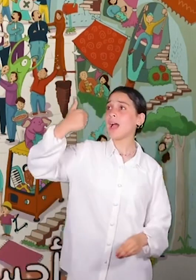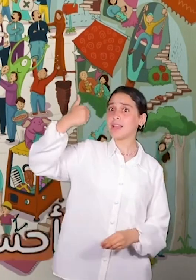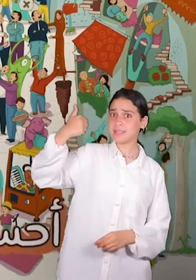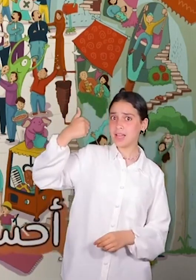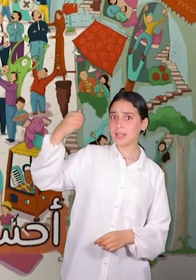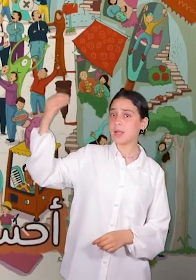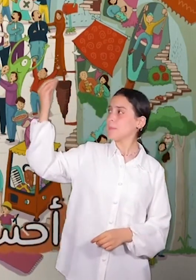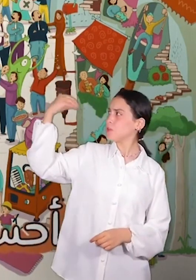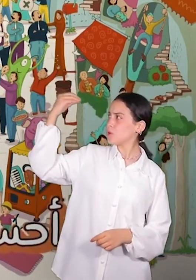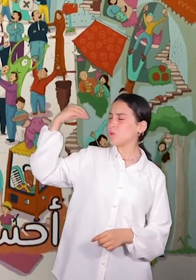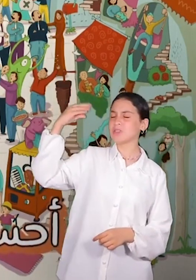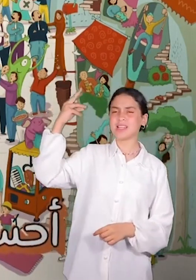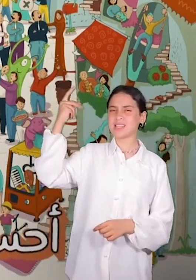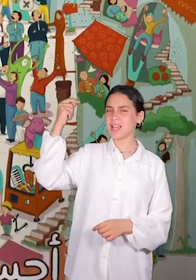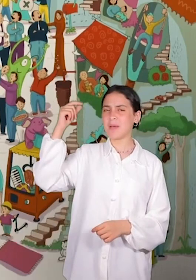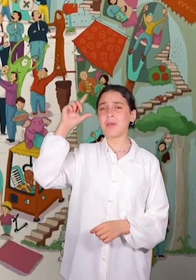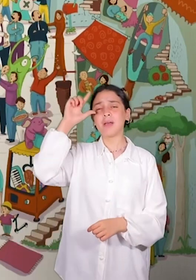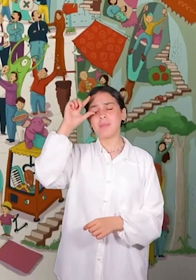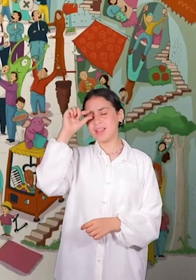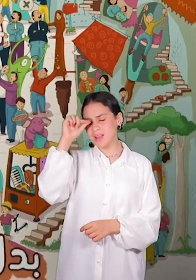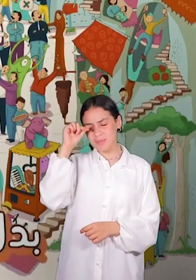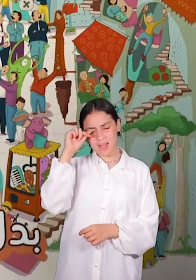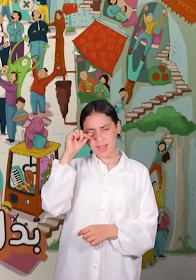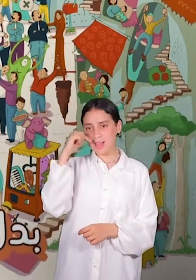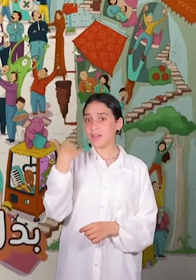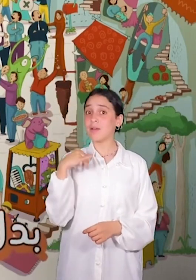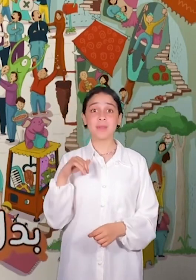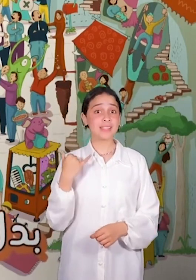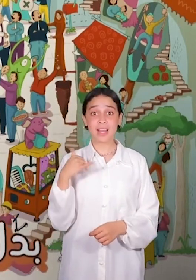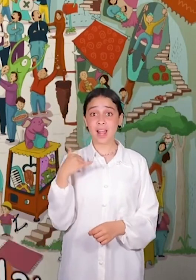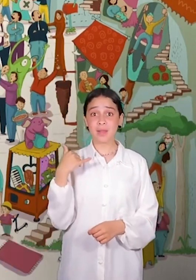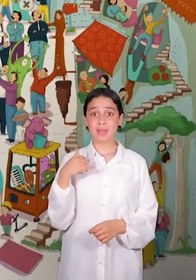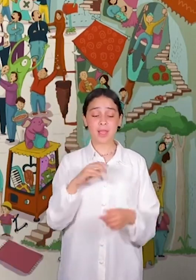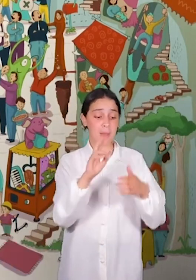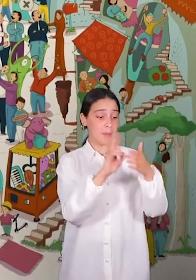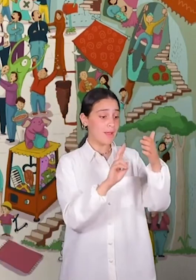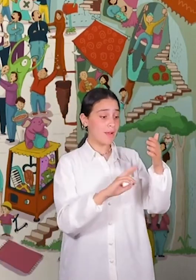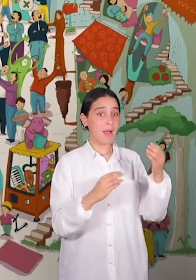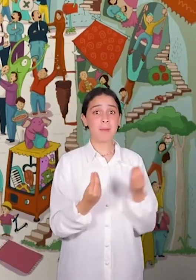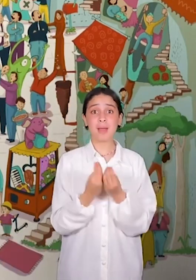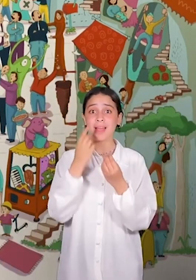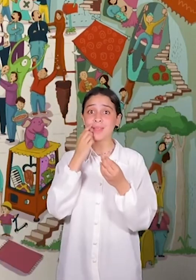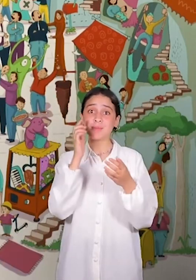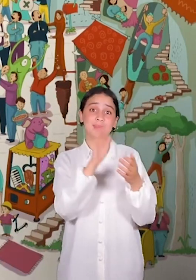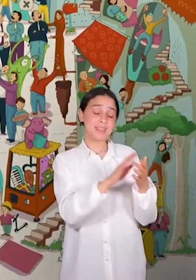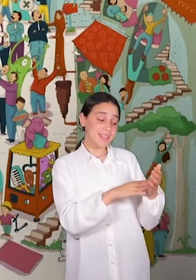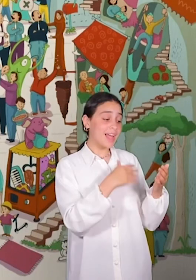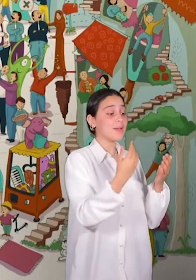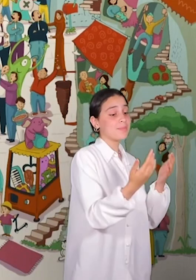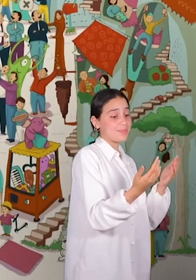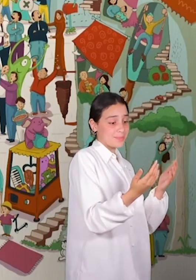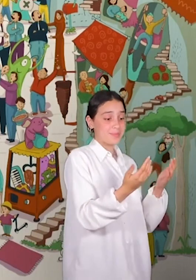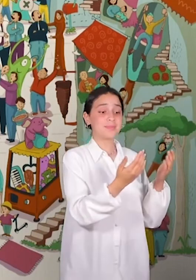أحسن من دروس الحساب بدل ما أخفى بحسط العربي بقره مع إم